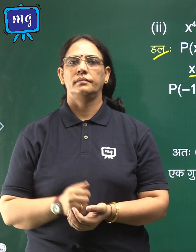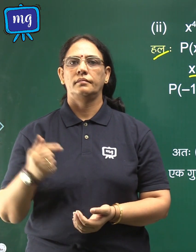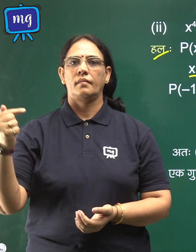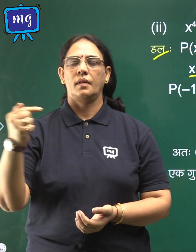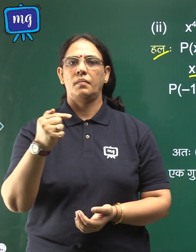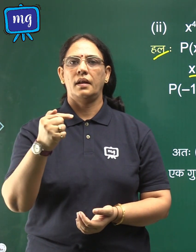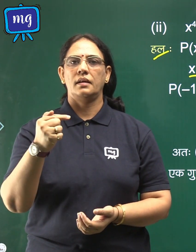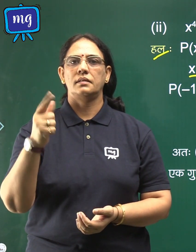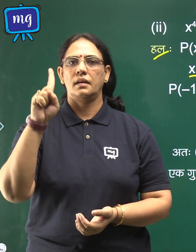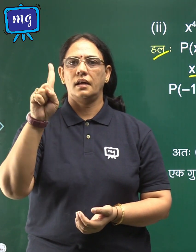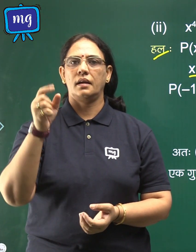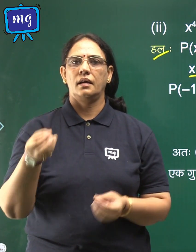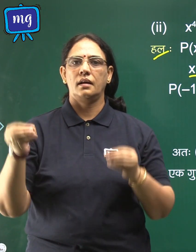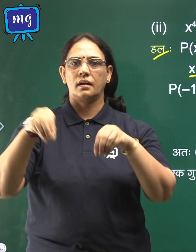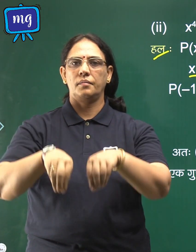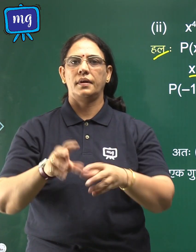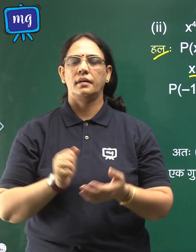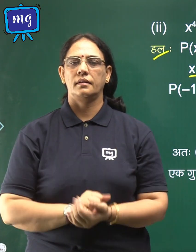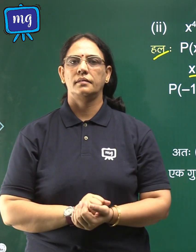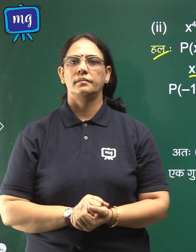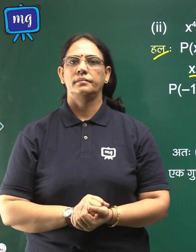-1 रखेंगे,